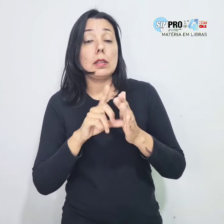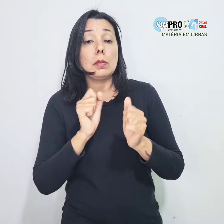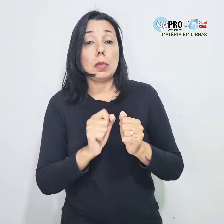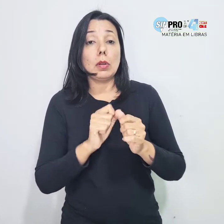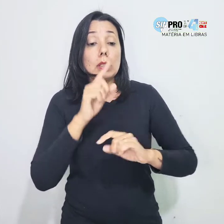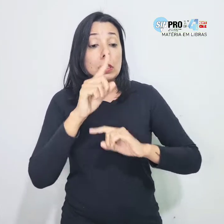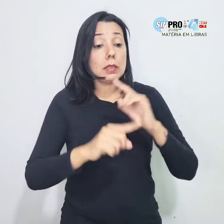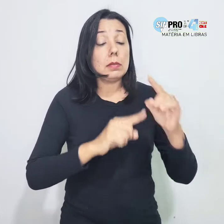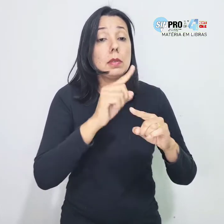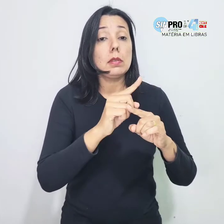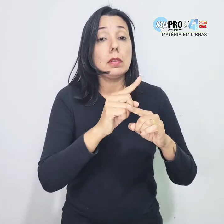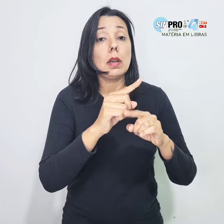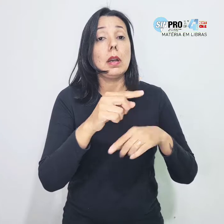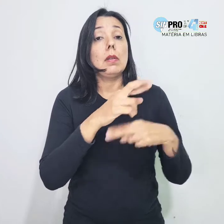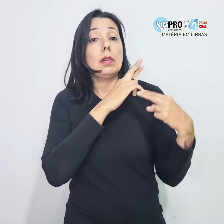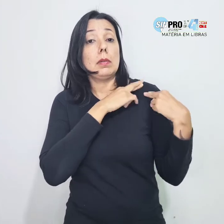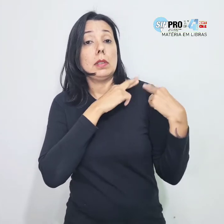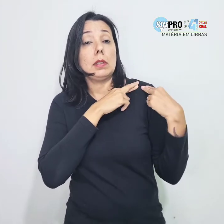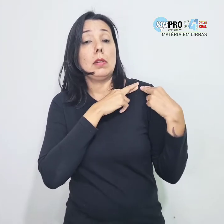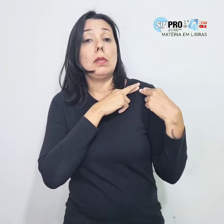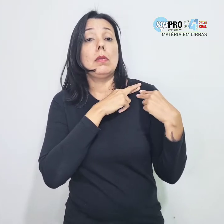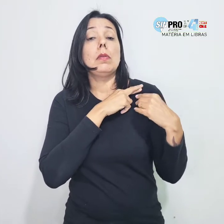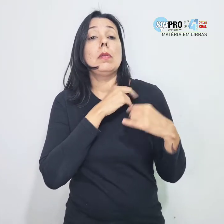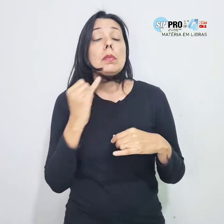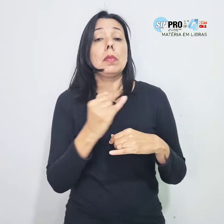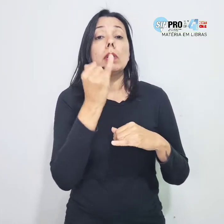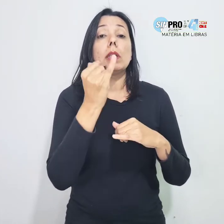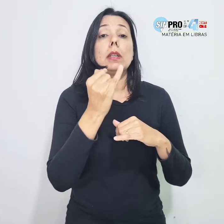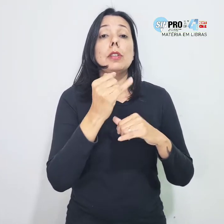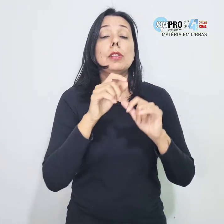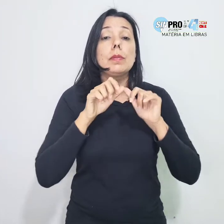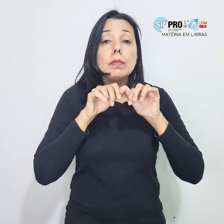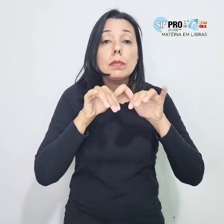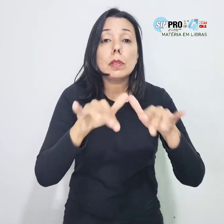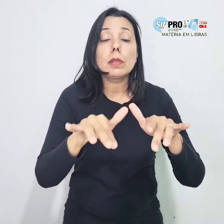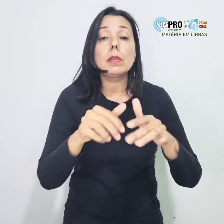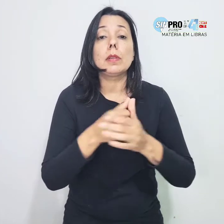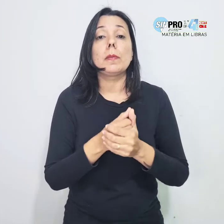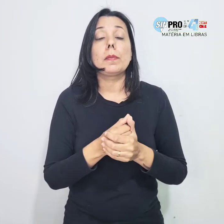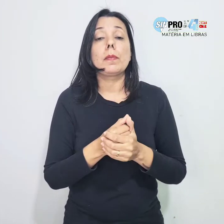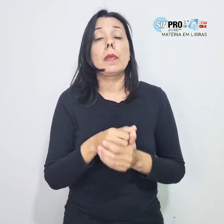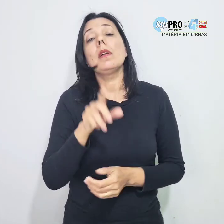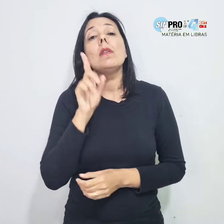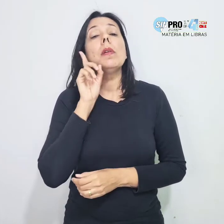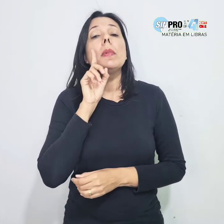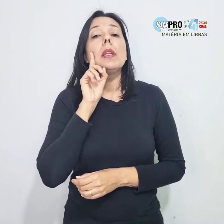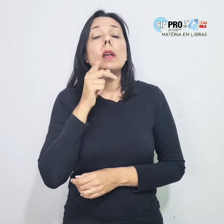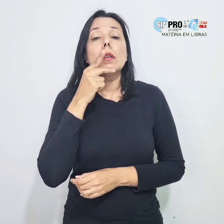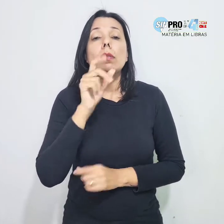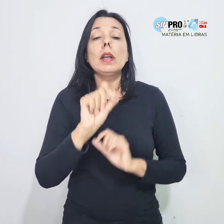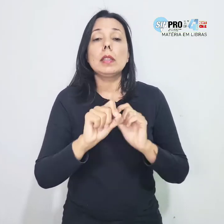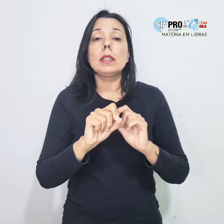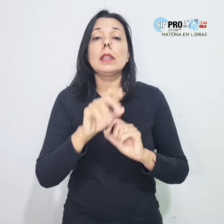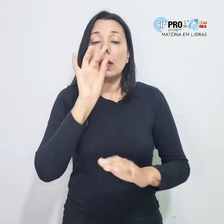um papel importante na transmissão, afirma um relatório do órgão americano Center of Disease Control